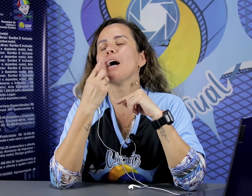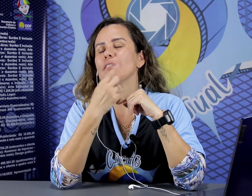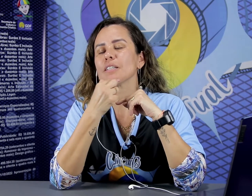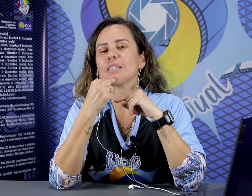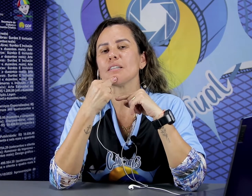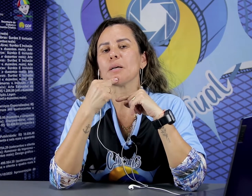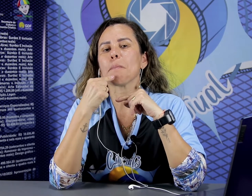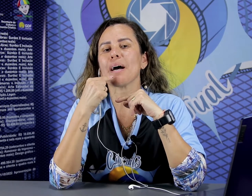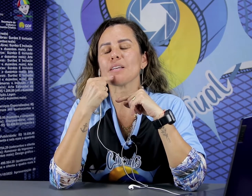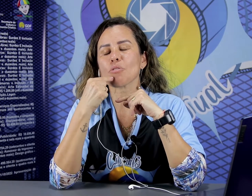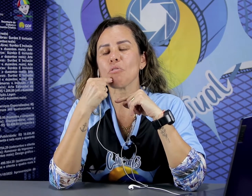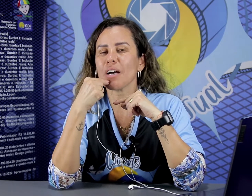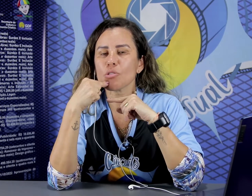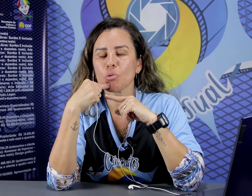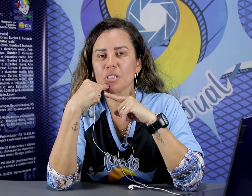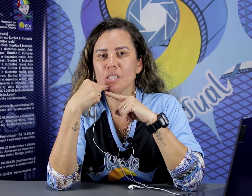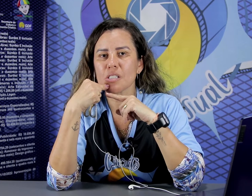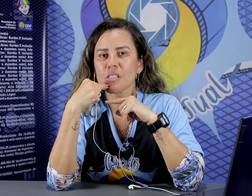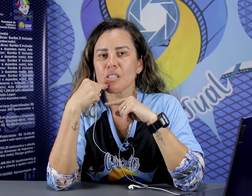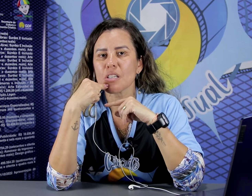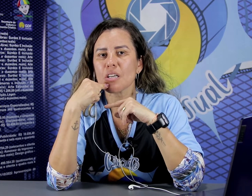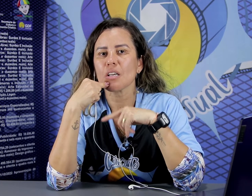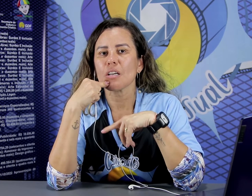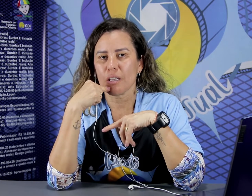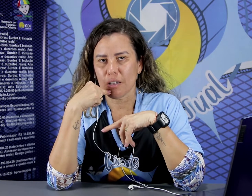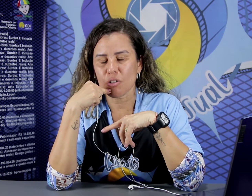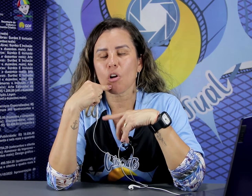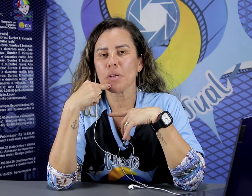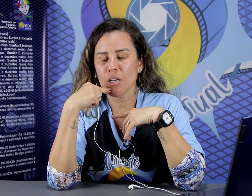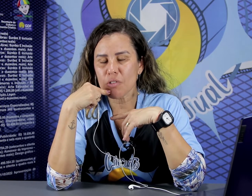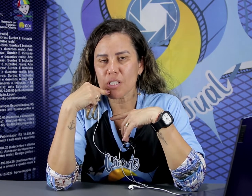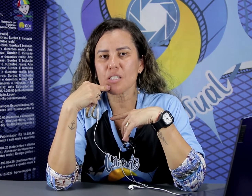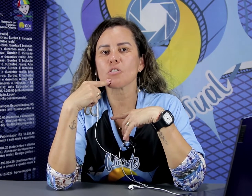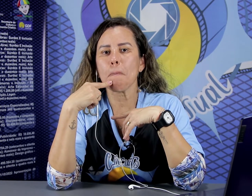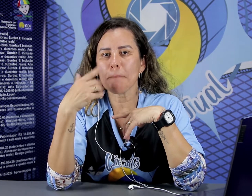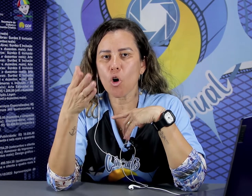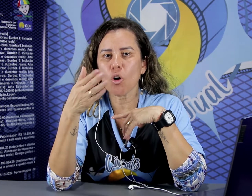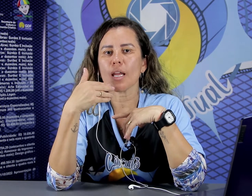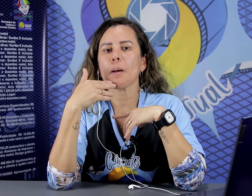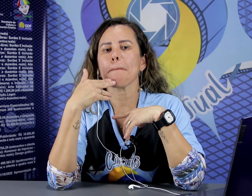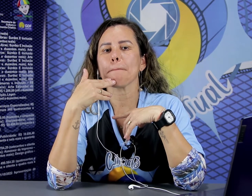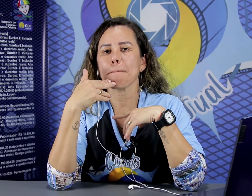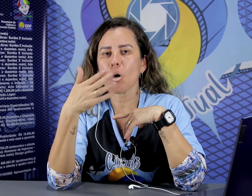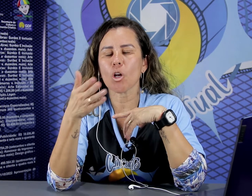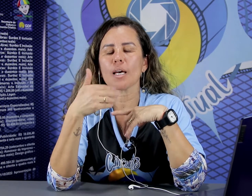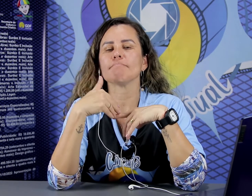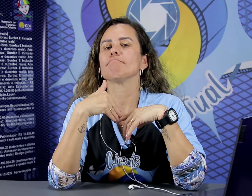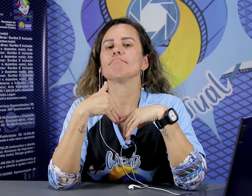palavra parece com várias outras. Eu já comentei com vocês isso. Mola, bola.